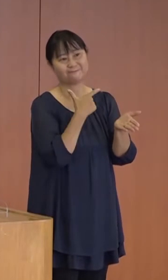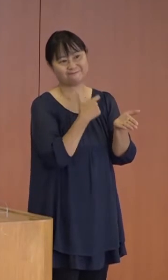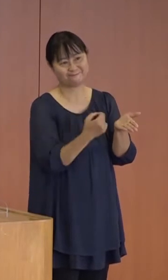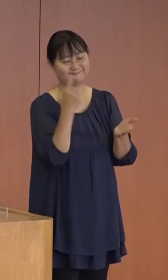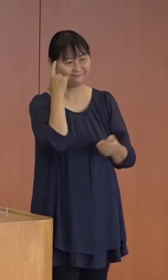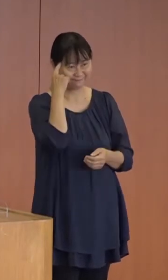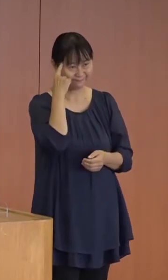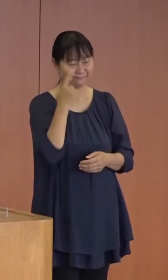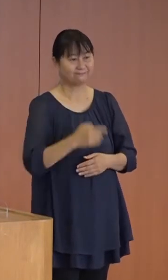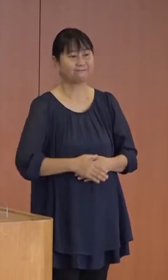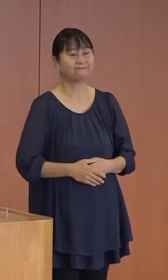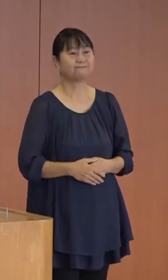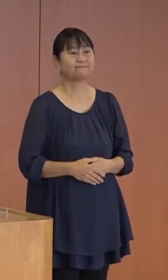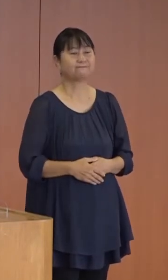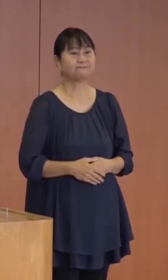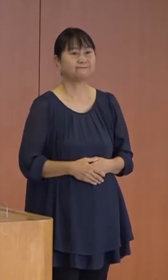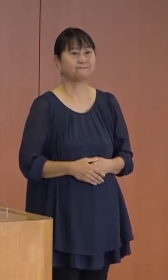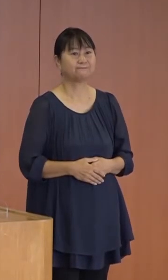とします。